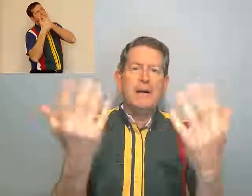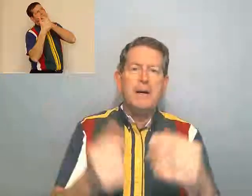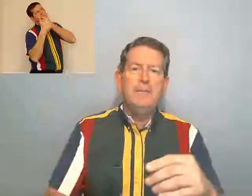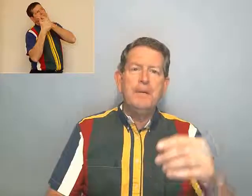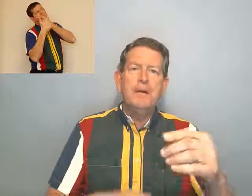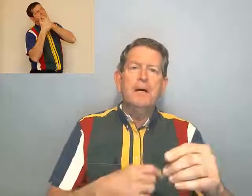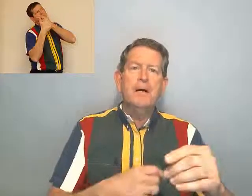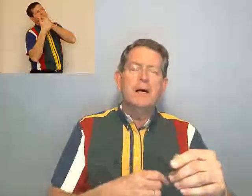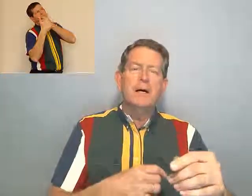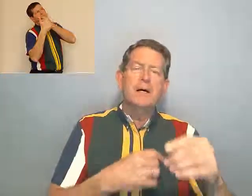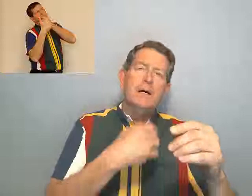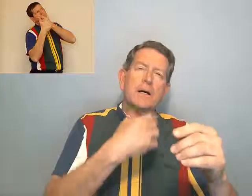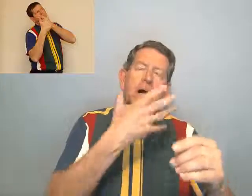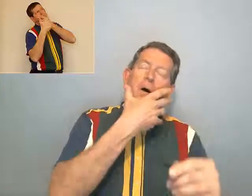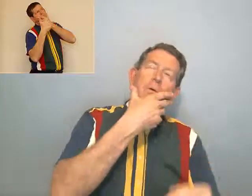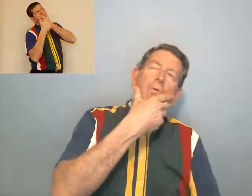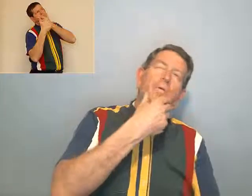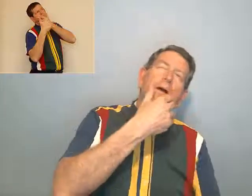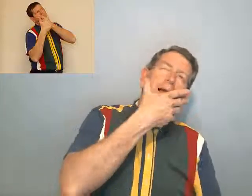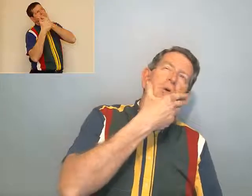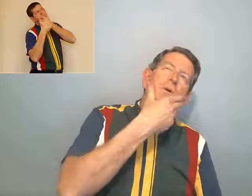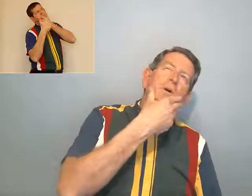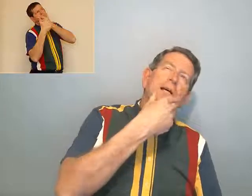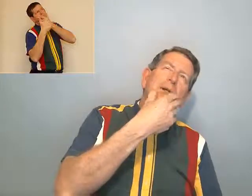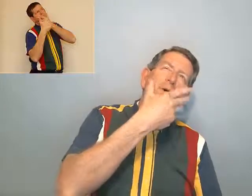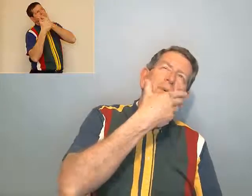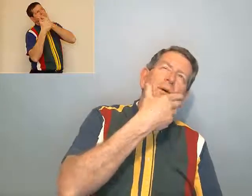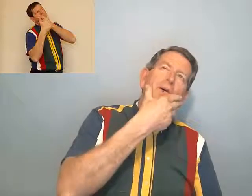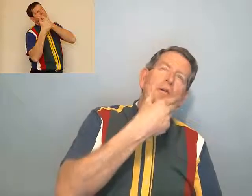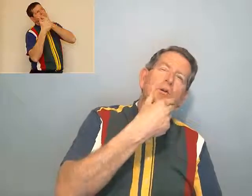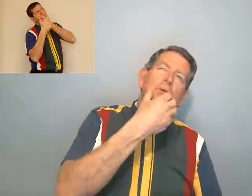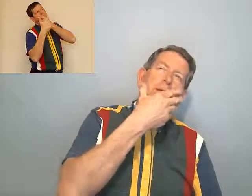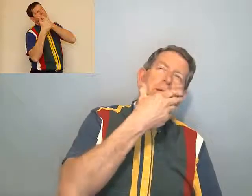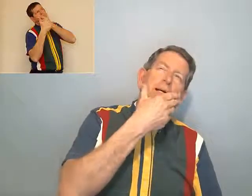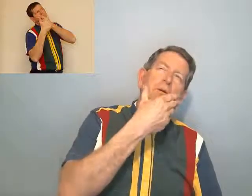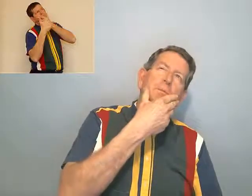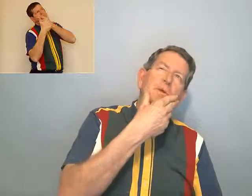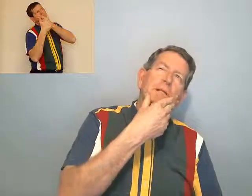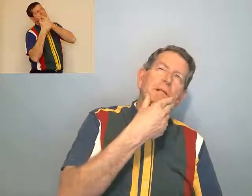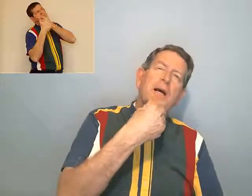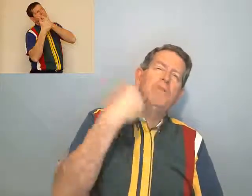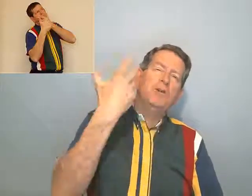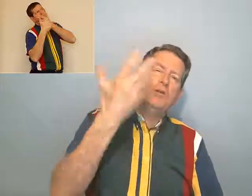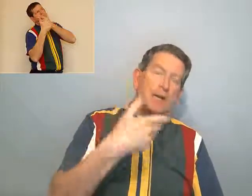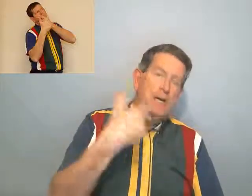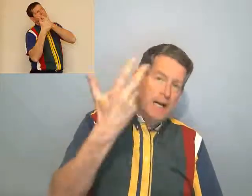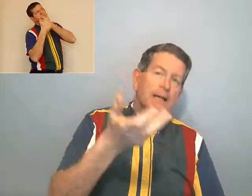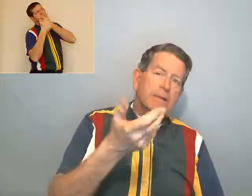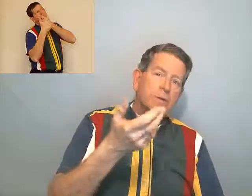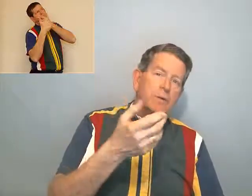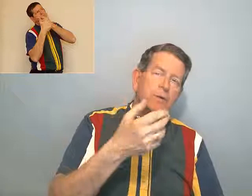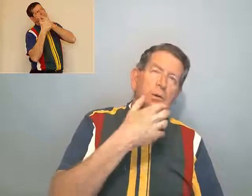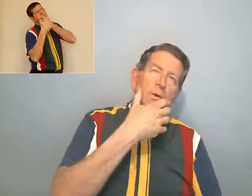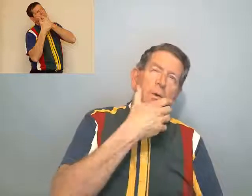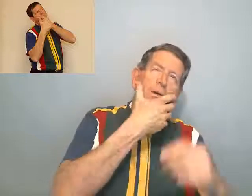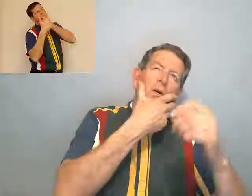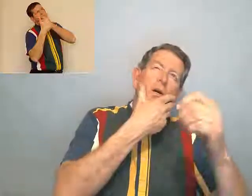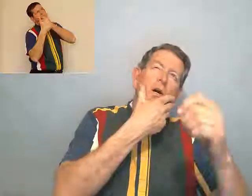mains. Vous voyez là, je suis en train de penser. Je suis en train de penser, de réfléchir à des solutions. Donc,